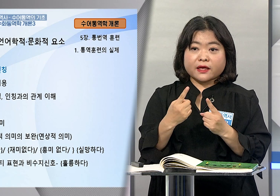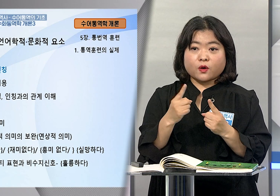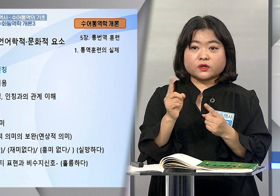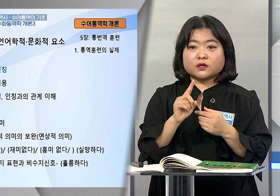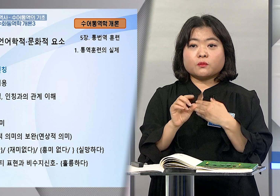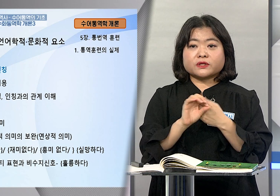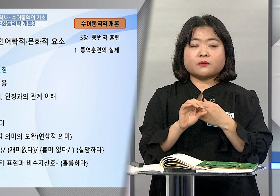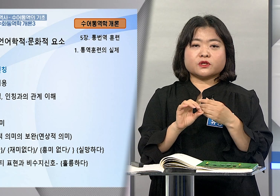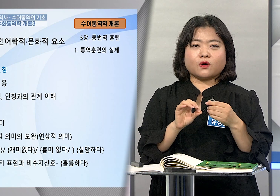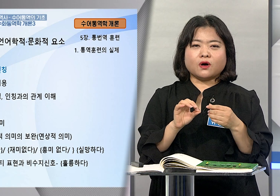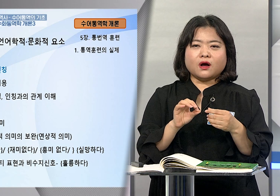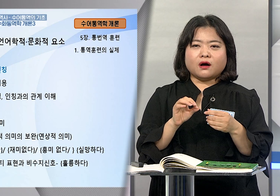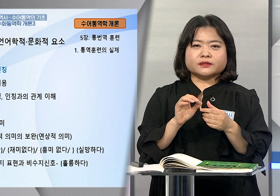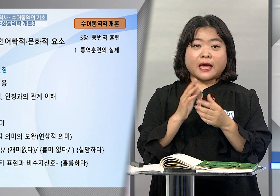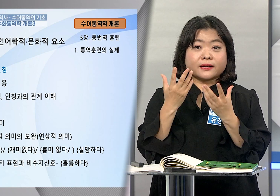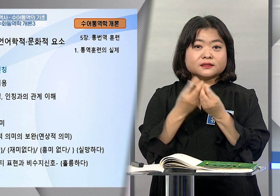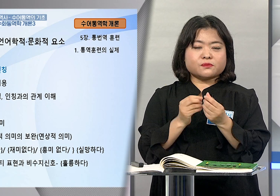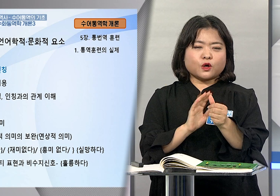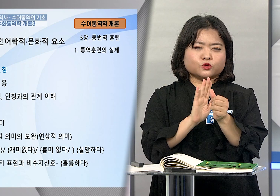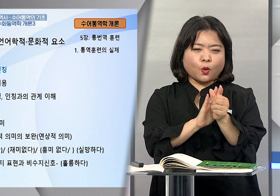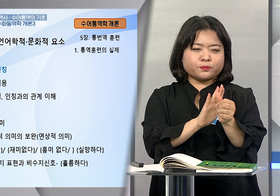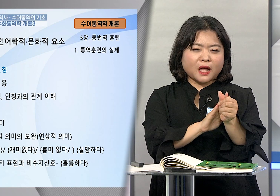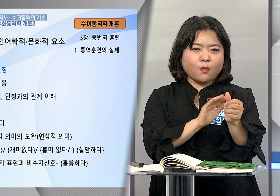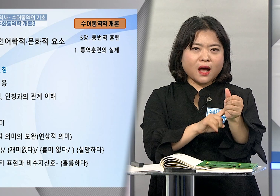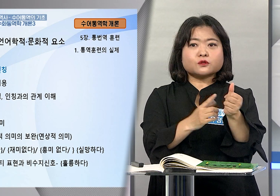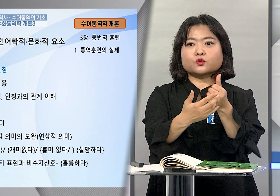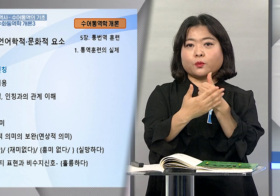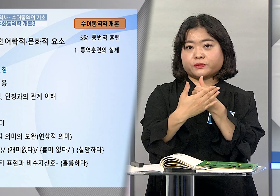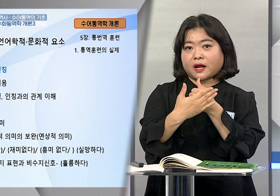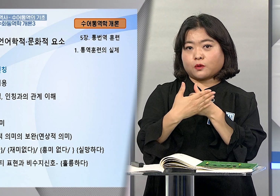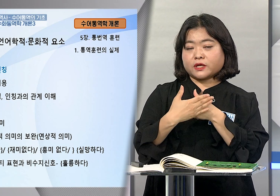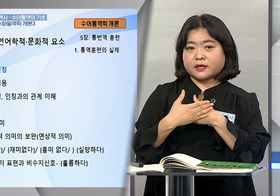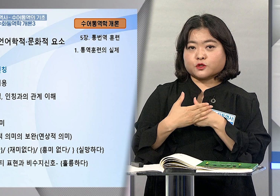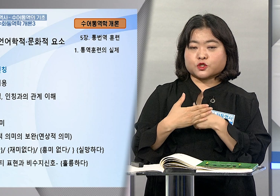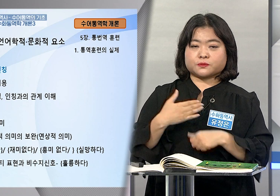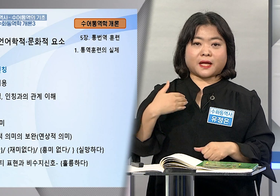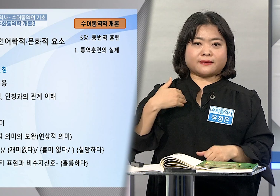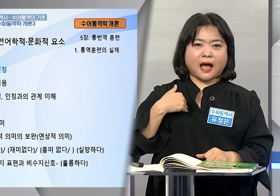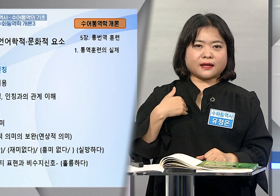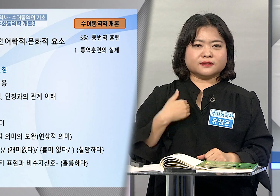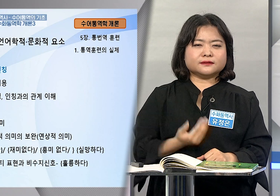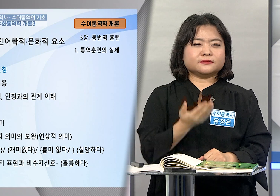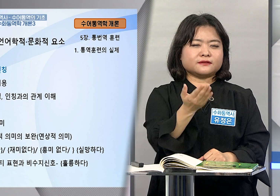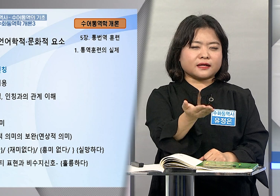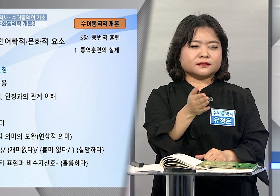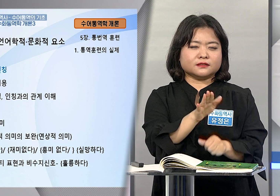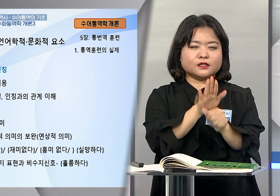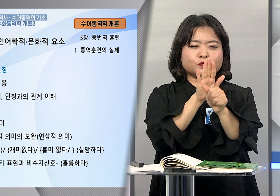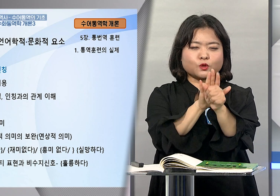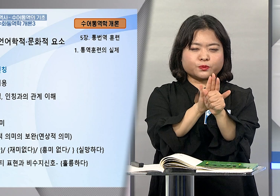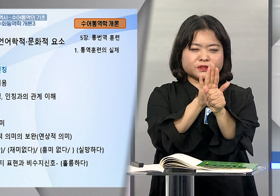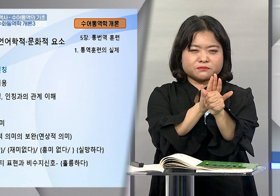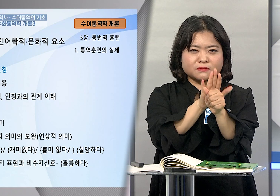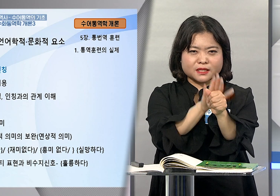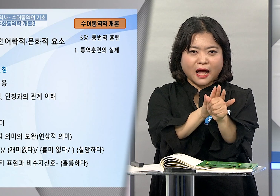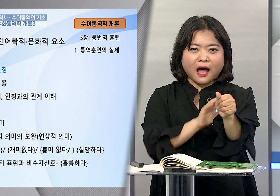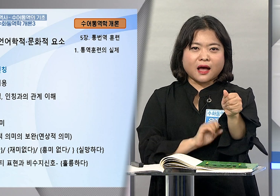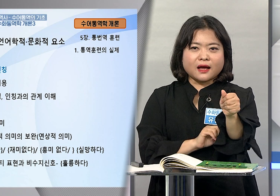일치인데요. 이건 뭐냐면요. 예를 들면 돕다와 돕다라고 얘기할 수 있습니다. 나는 당신을 돕습니다. 할